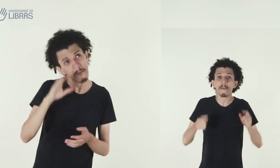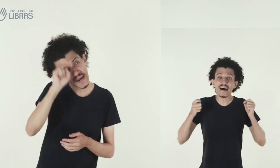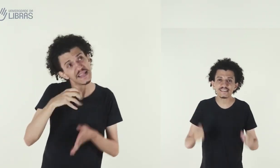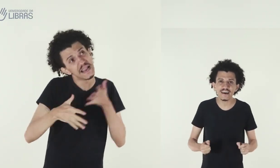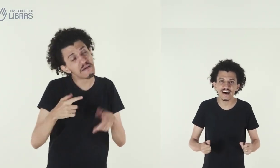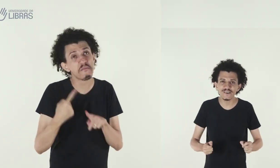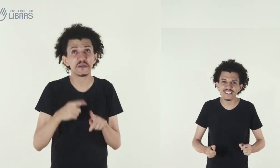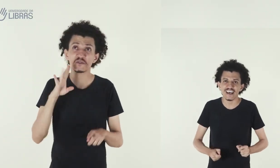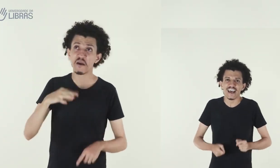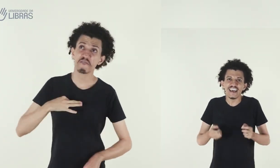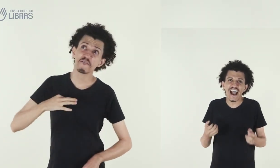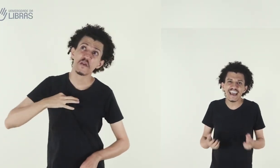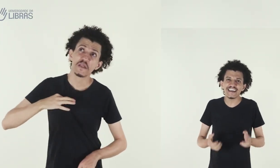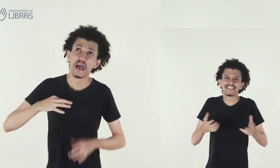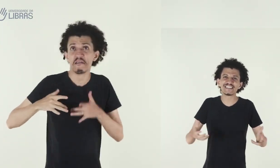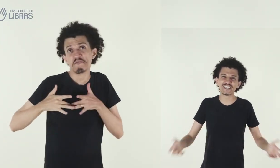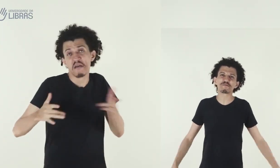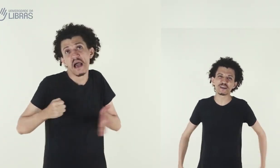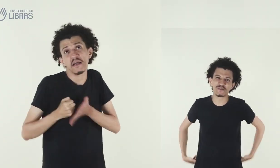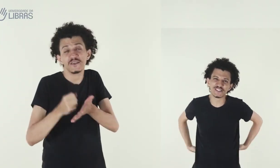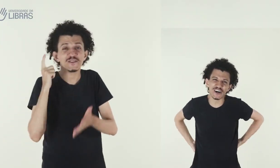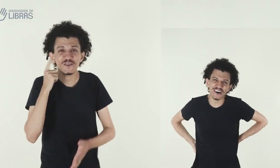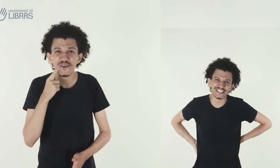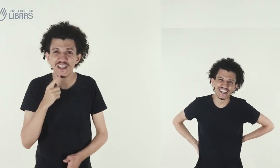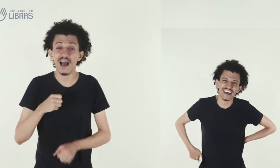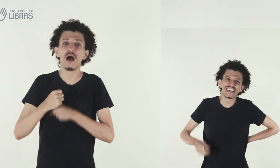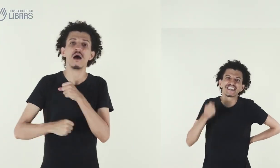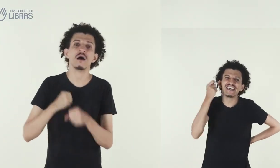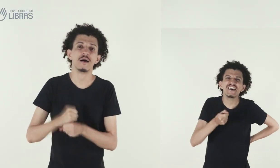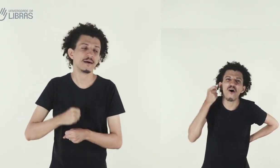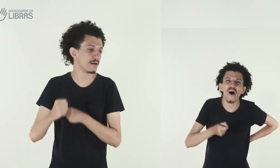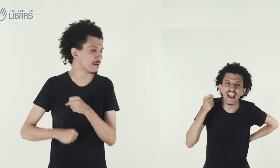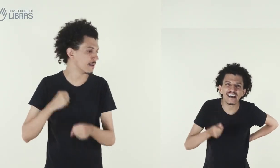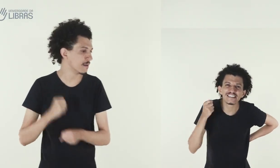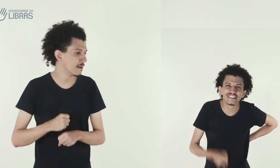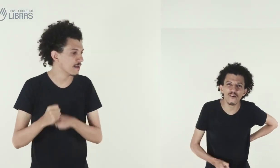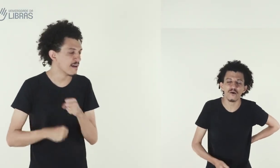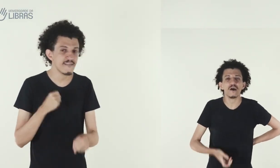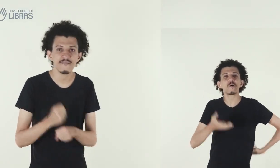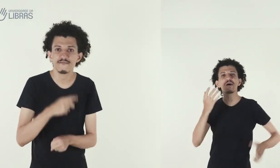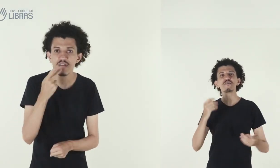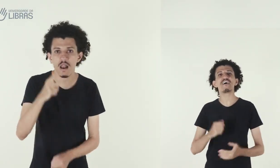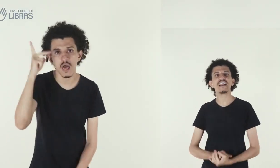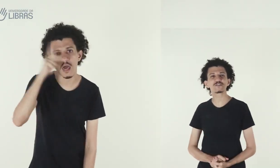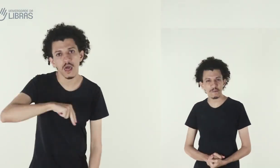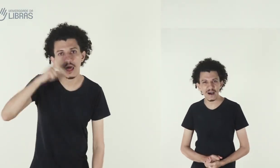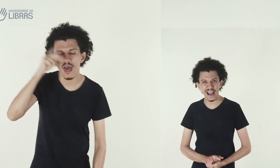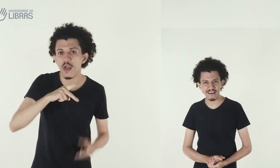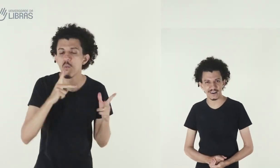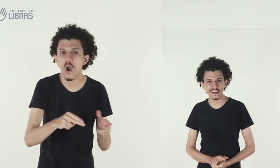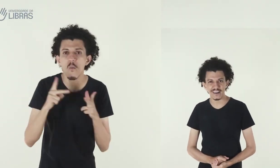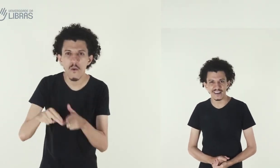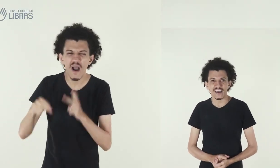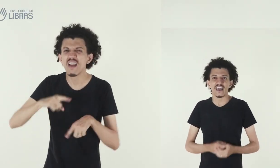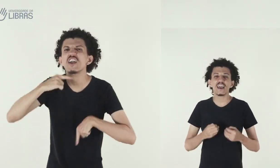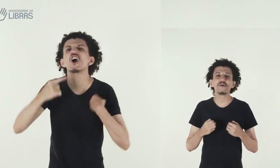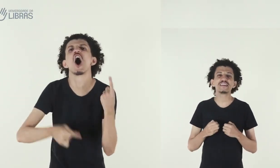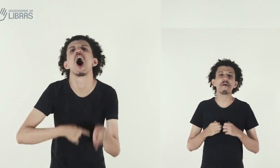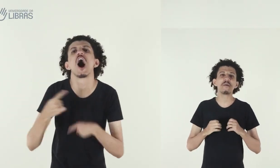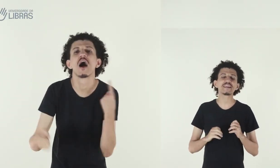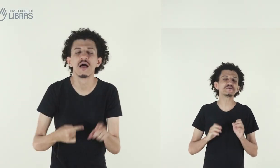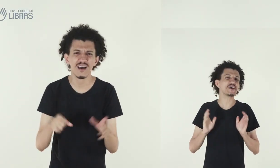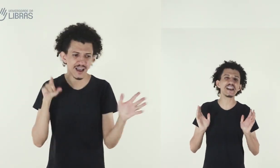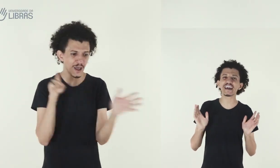surdos. Passa anos e ainda diz isso para as pessoas. Que enrolação! Quanto vale a sua palavra?